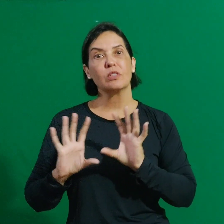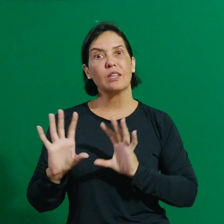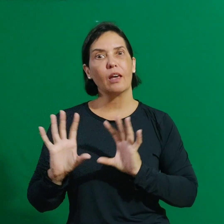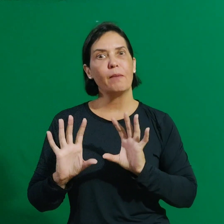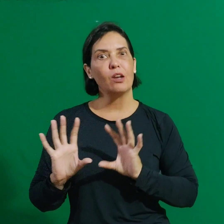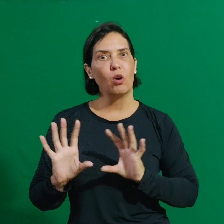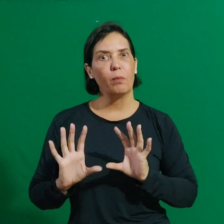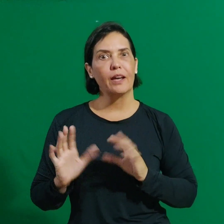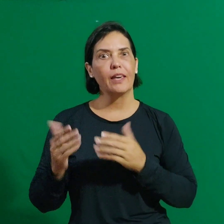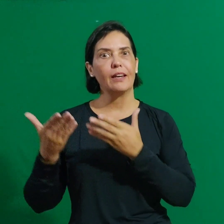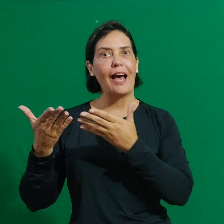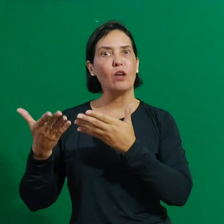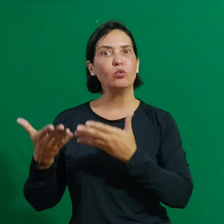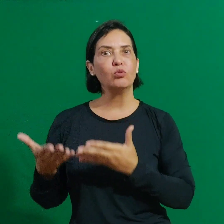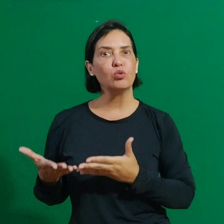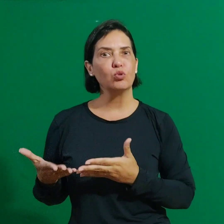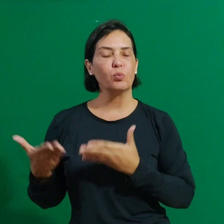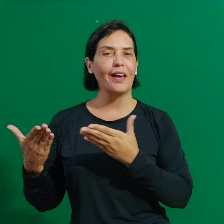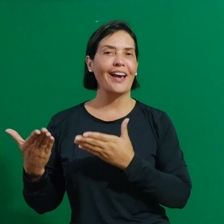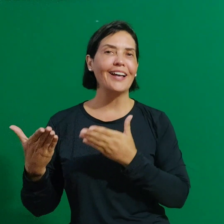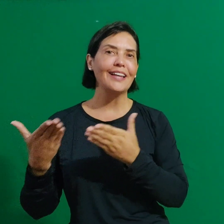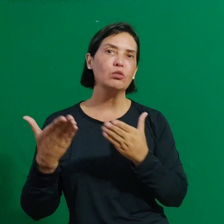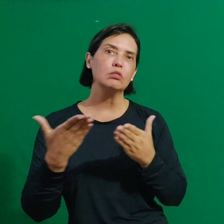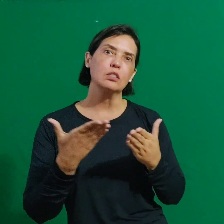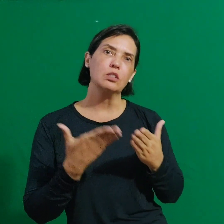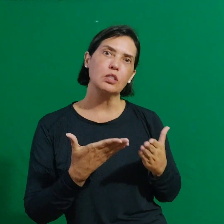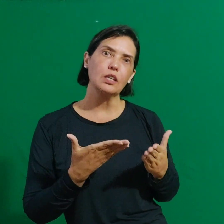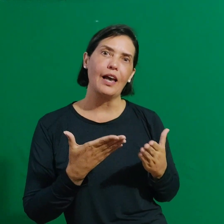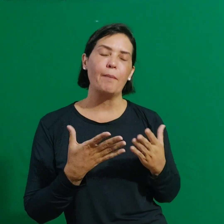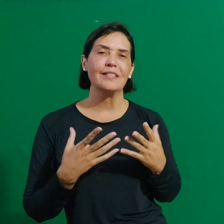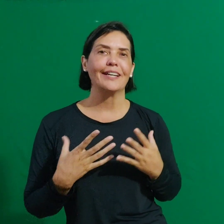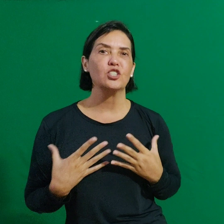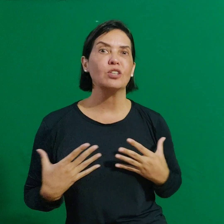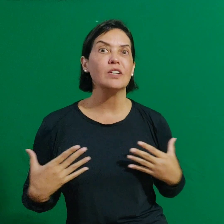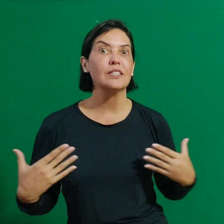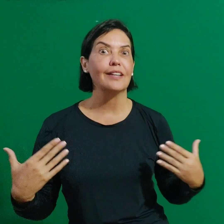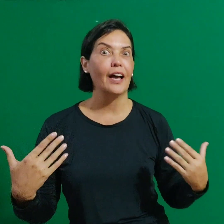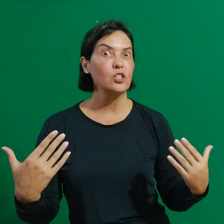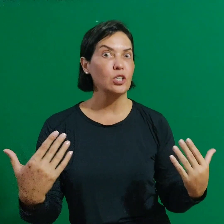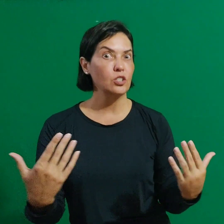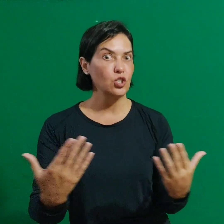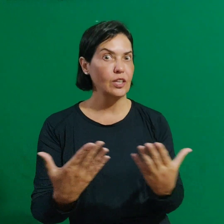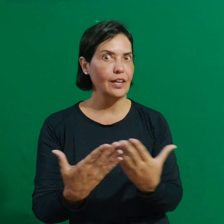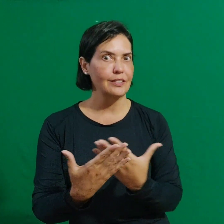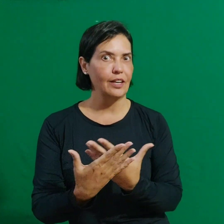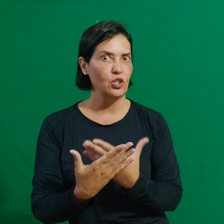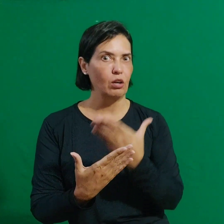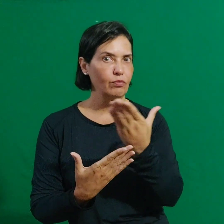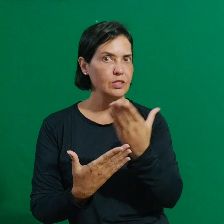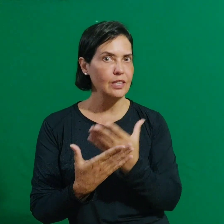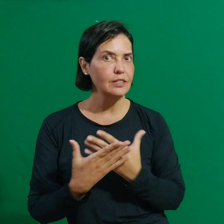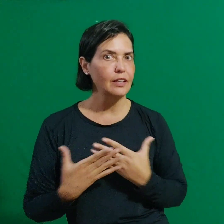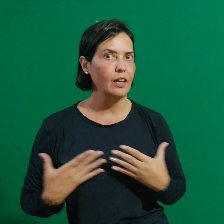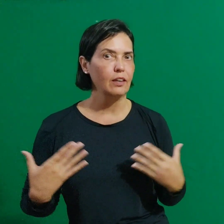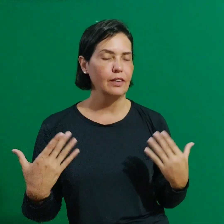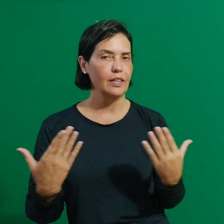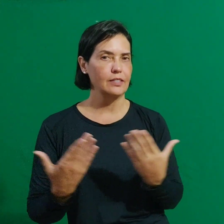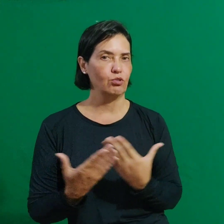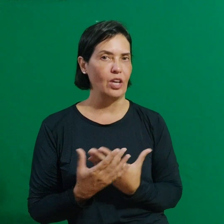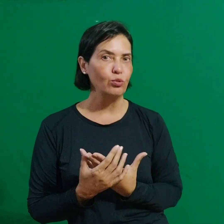ser melhor para aquele aluno surdo, porque cada aluno em si, apesar da diversidade que a gente tem na sala de aula, que vocês têm em questão de